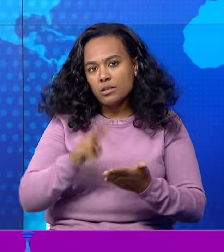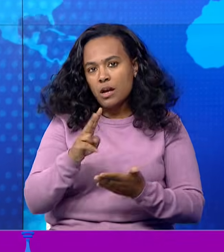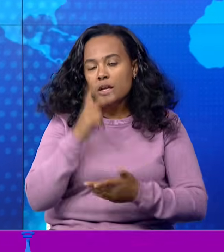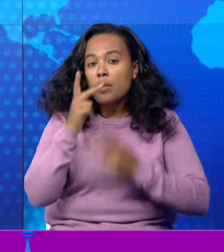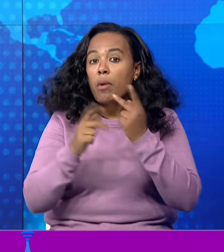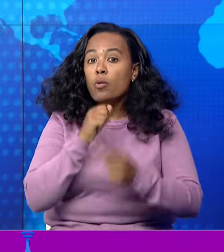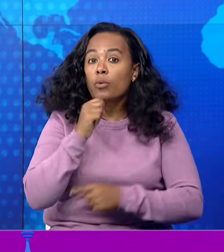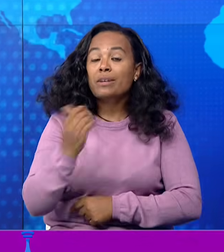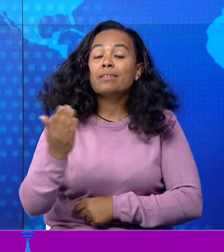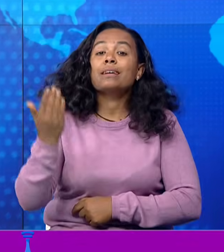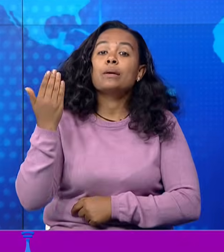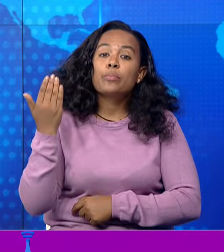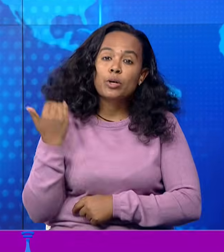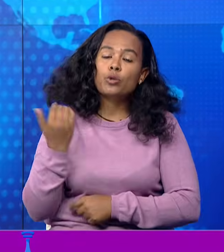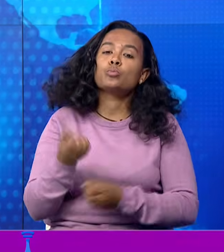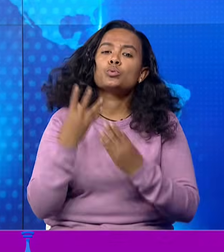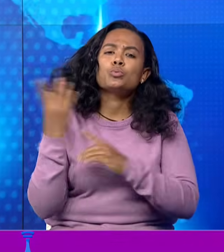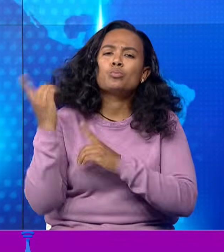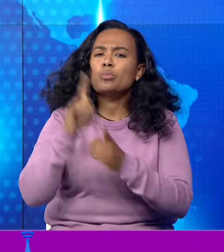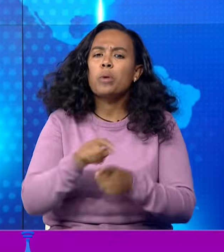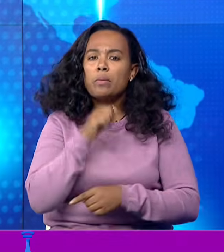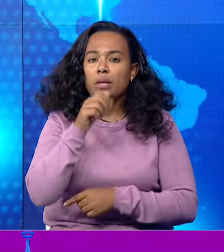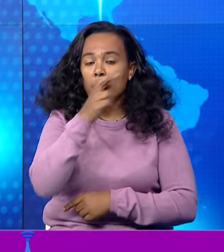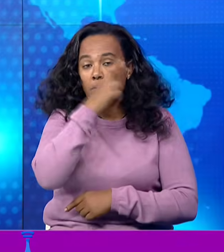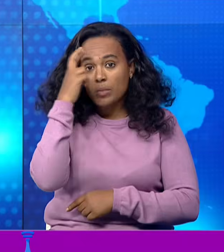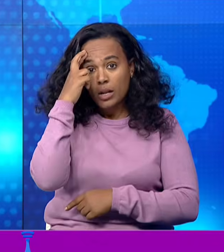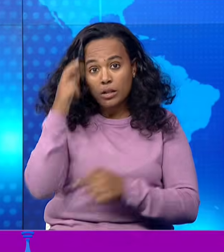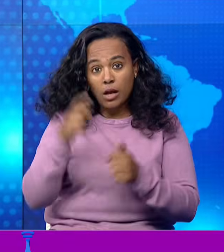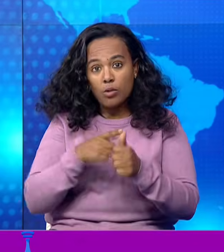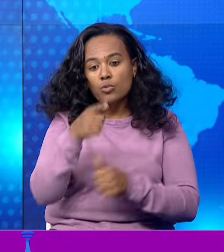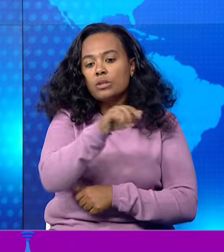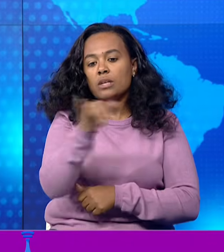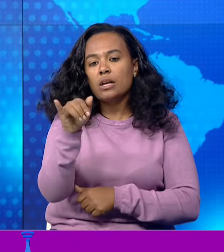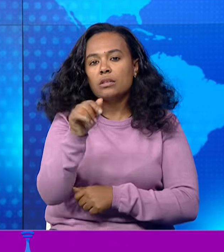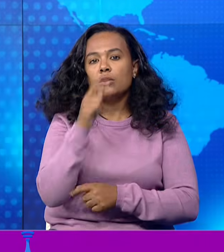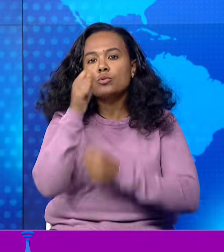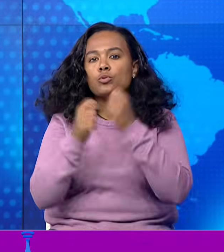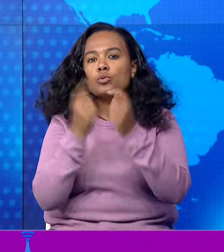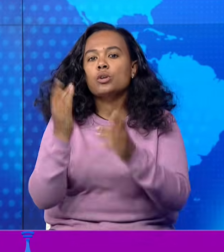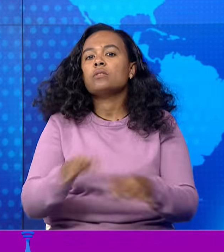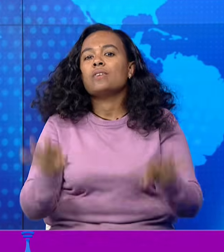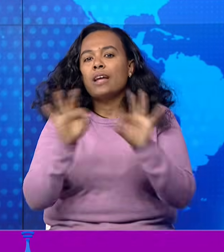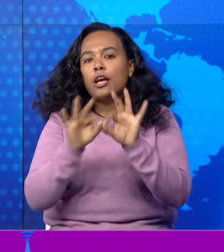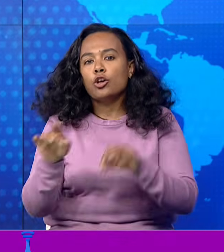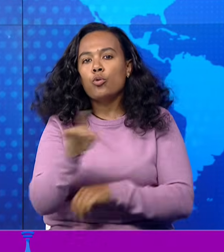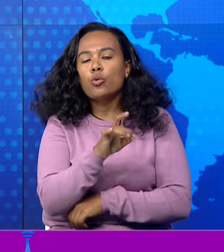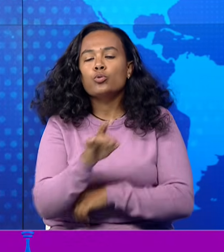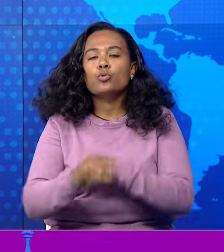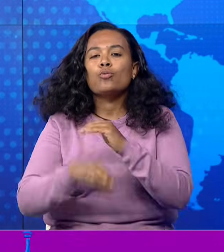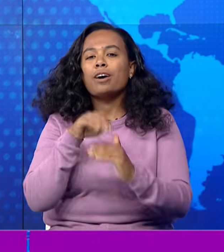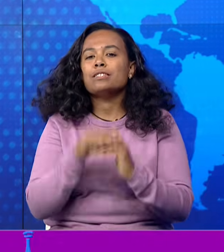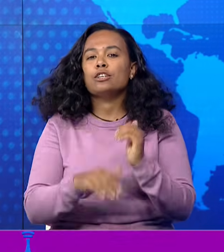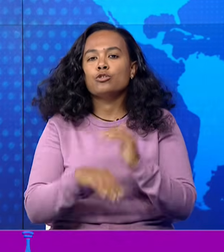የማይጎበኙት የነበረው ብዙ ቱሪስት የማይመጣው ምክንያት አንዱ እንዲህ አይነት ለቱሪስቶች አስፈላጊ የሆኑ